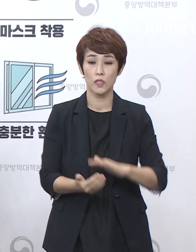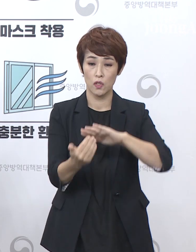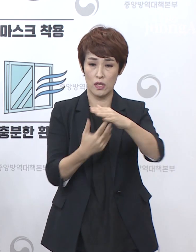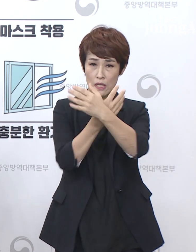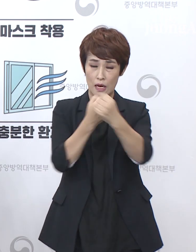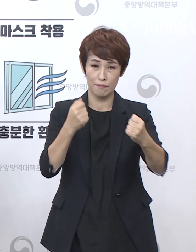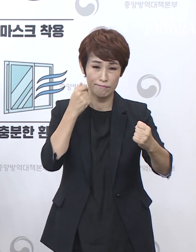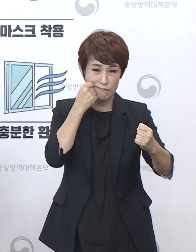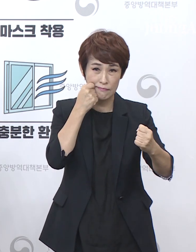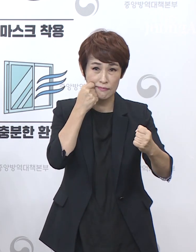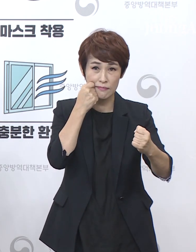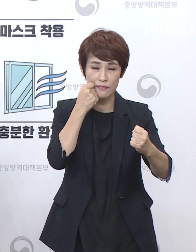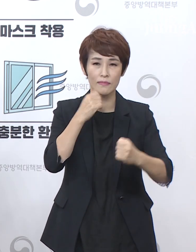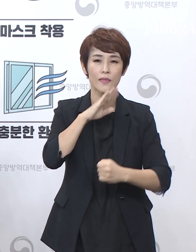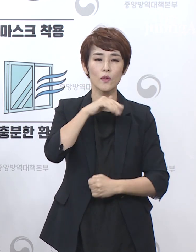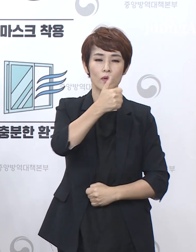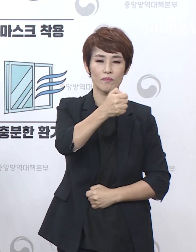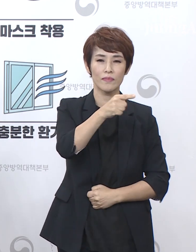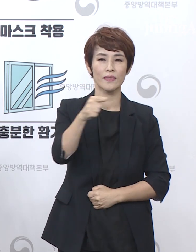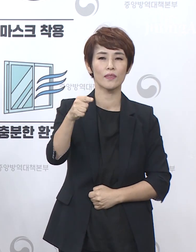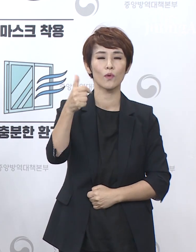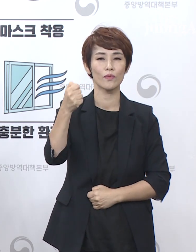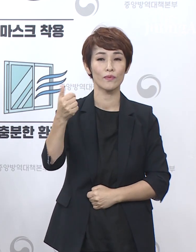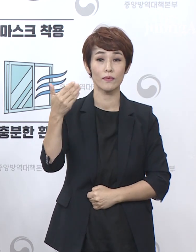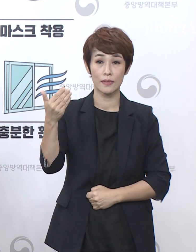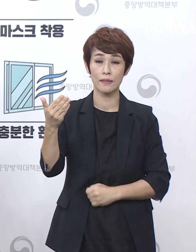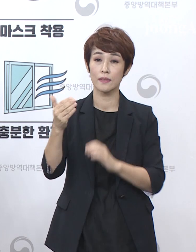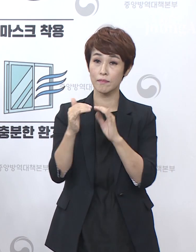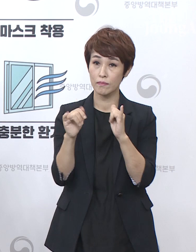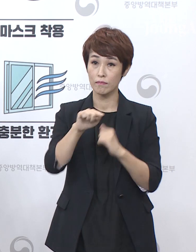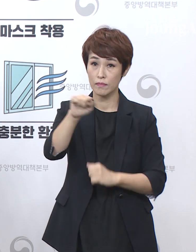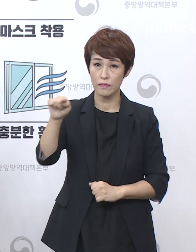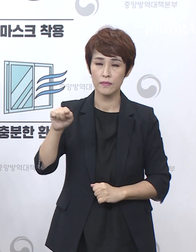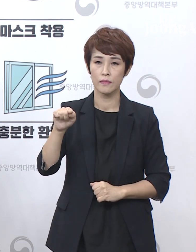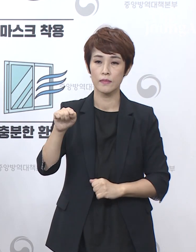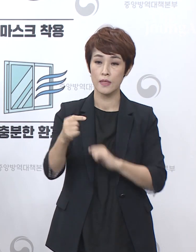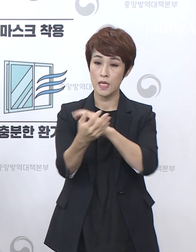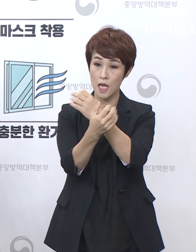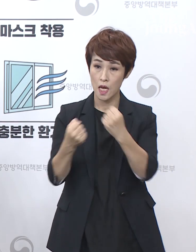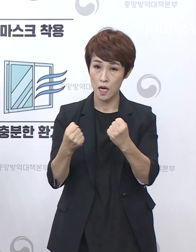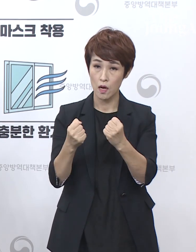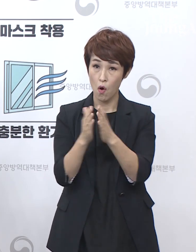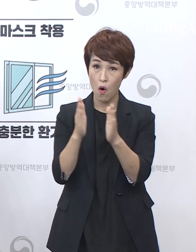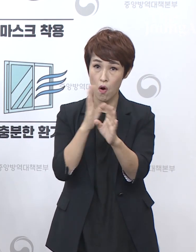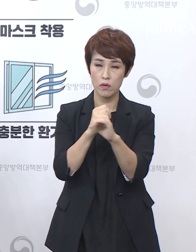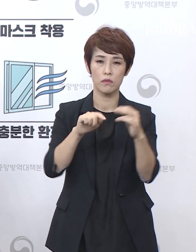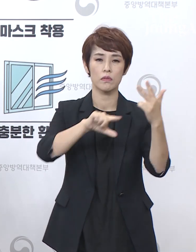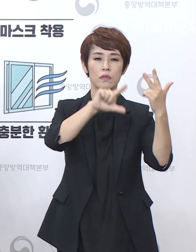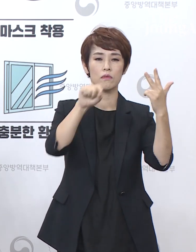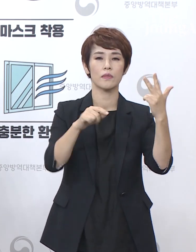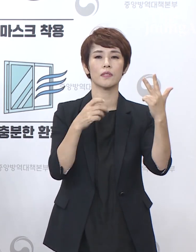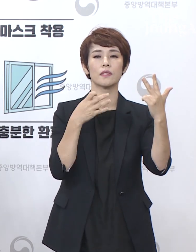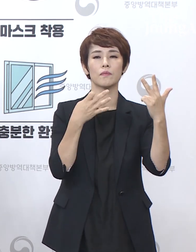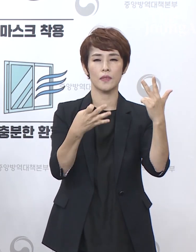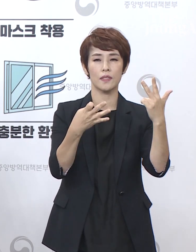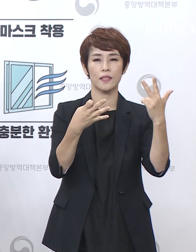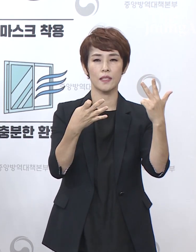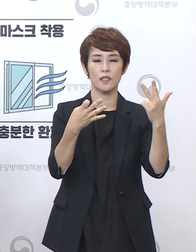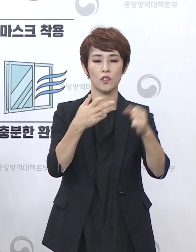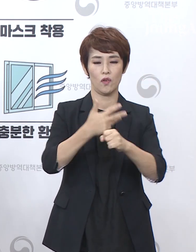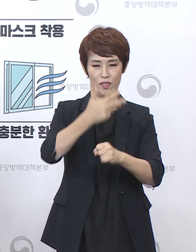예약을 하지 못하신 55세에서 59세 연령층에 대한 사전 예약은 7월 14일 20시, 오늘